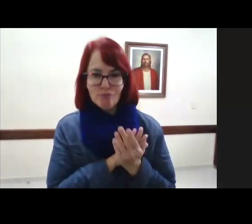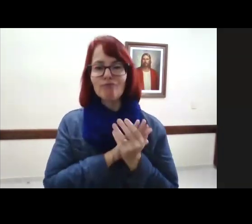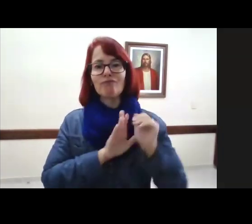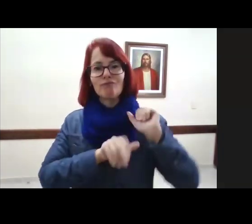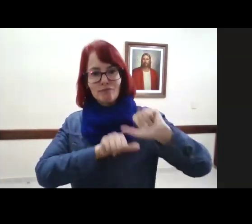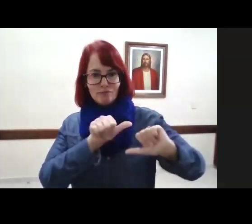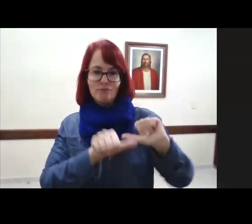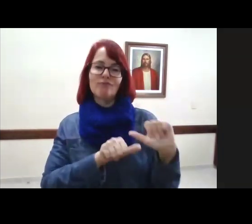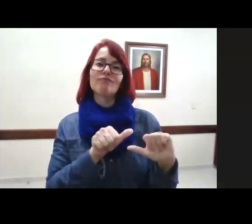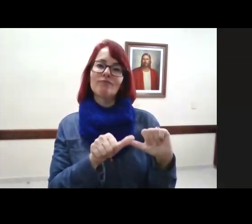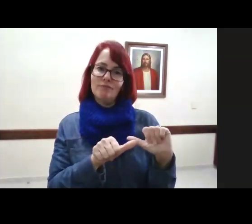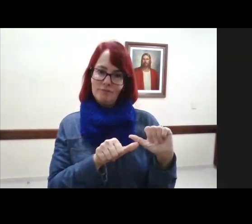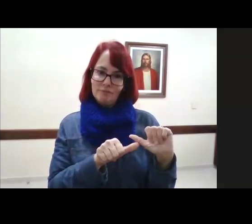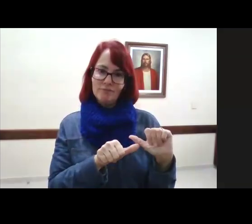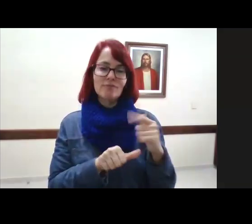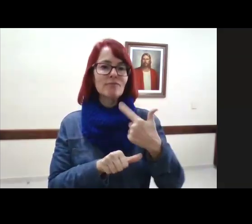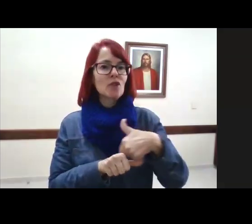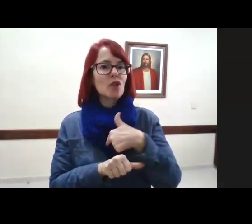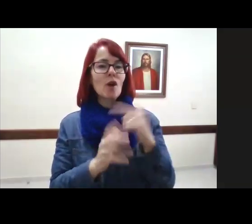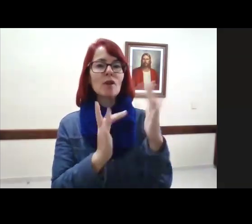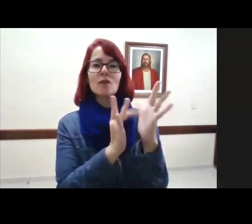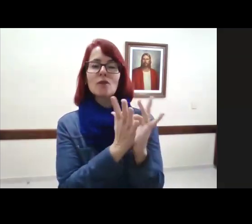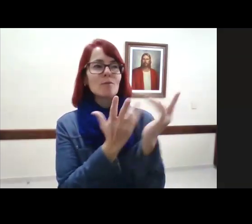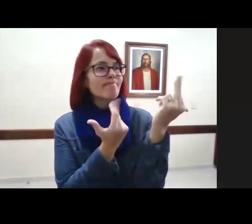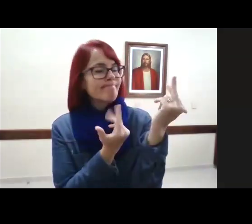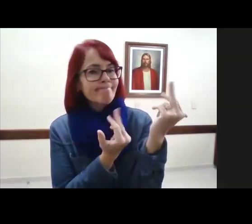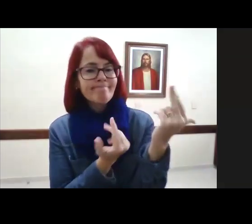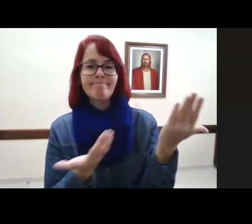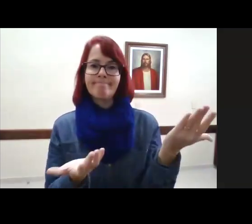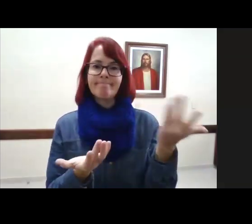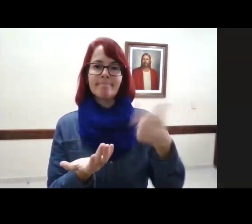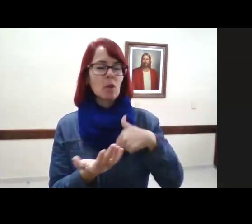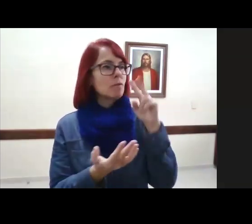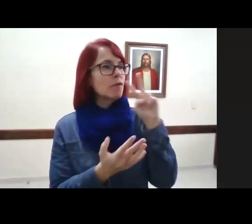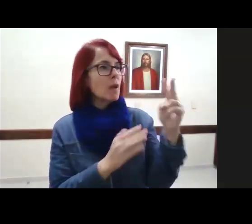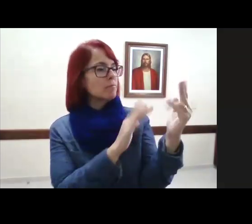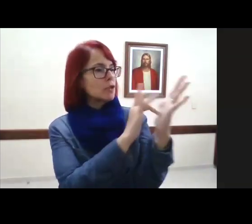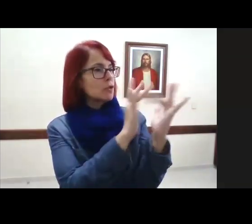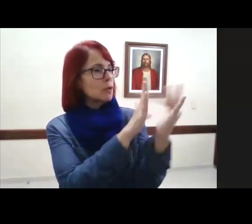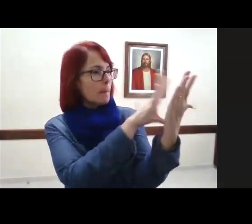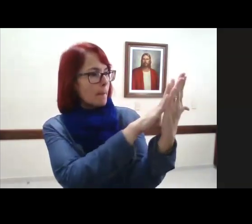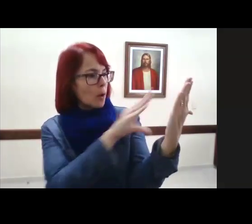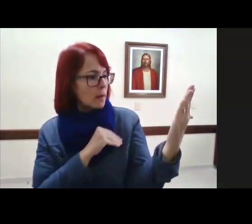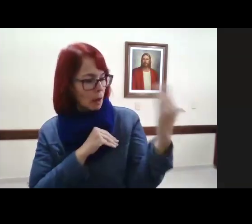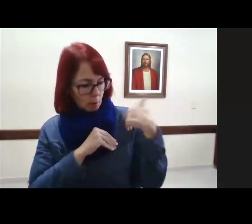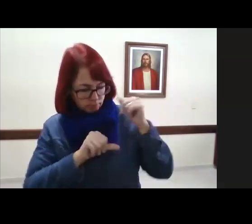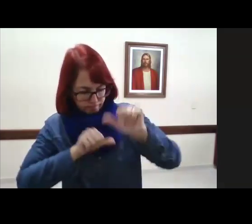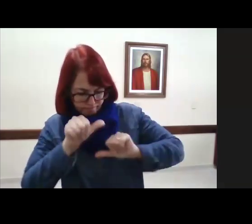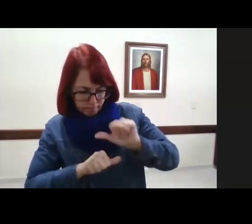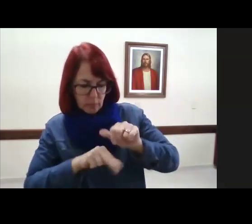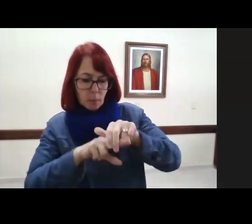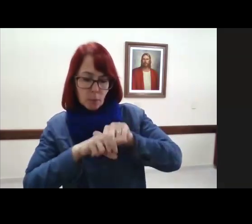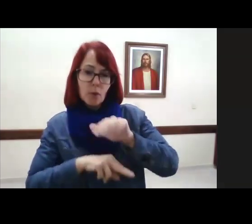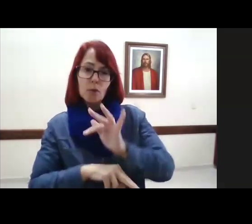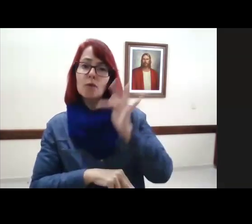possamos nos tornar mais semelhantes a Ele, para que possamos nos espelhar nele e um dia voltar à sua presença. Ele pagou o que precisava